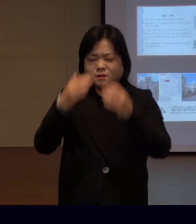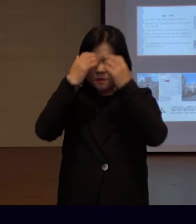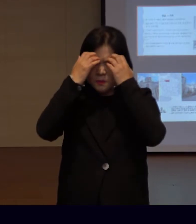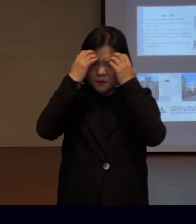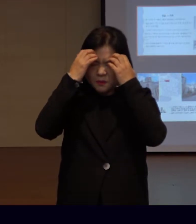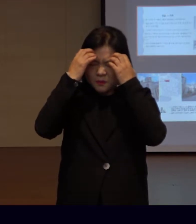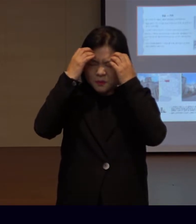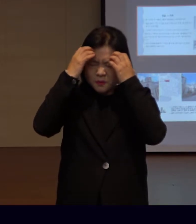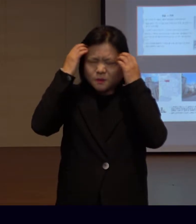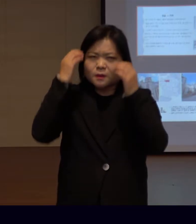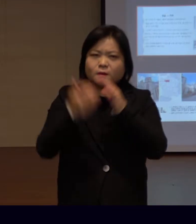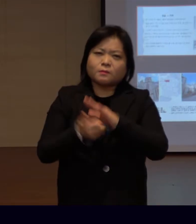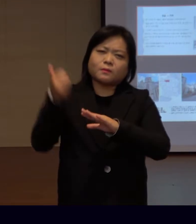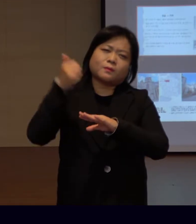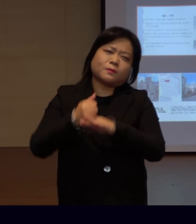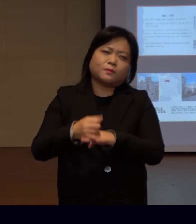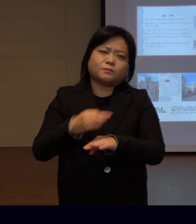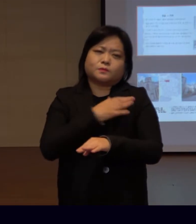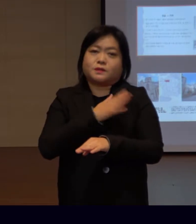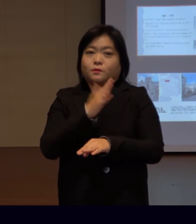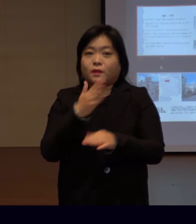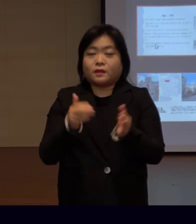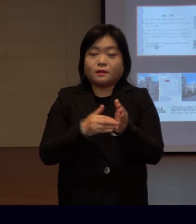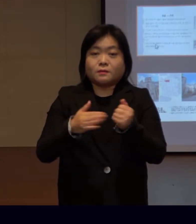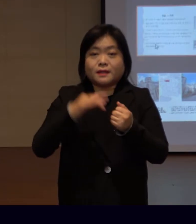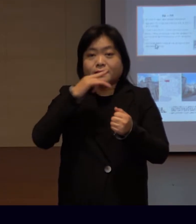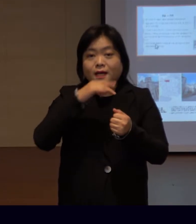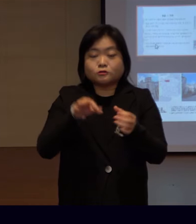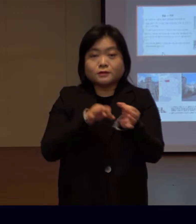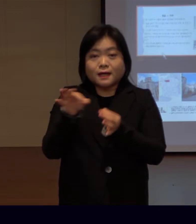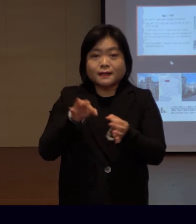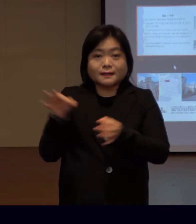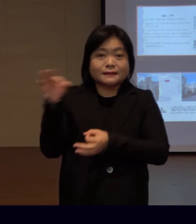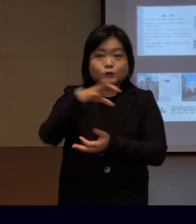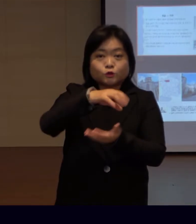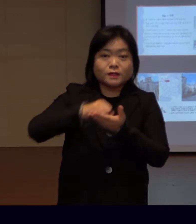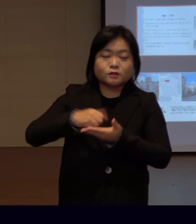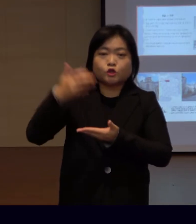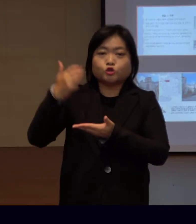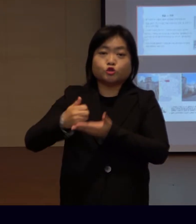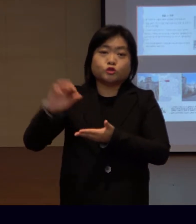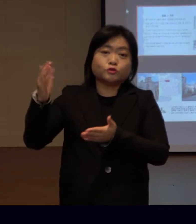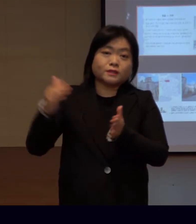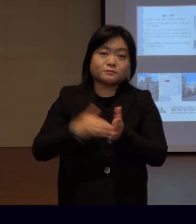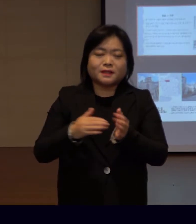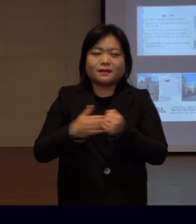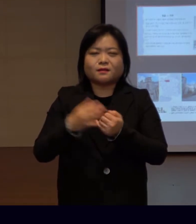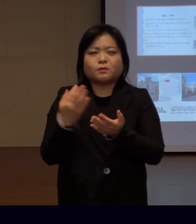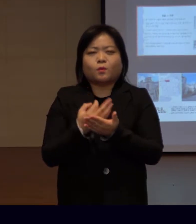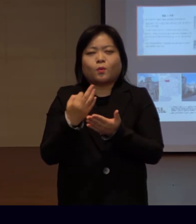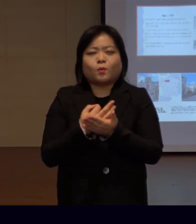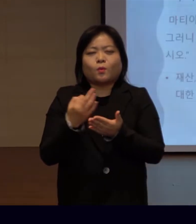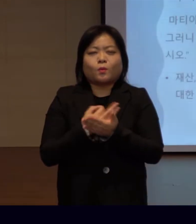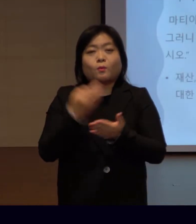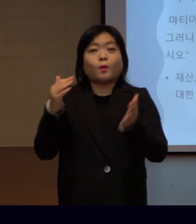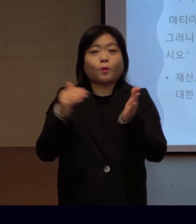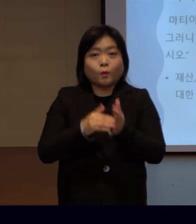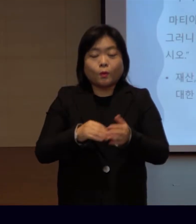고생하면서 출세를 해서 향수 가게를 인수하고 향수 가게 주인이 됐습니다. 그래서 꽤 돈을 많이 벌었고